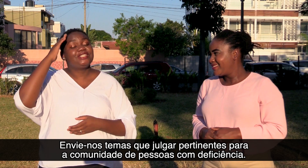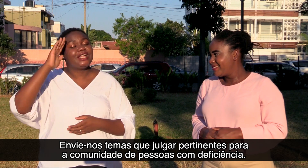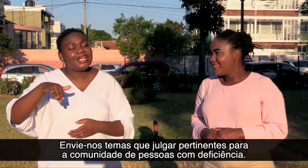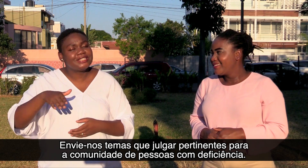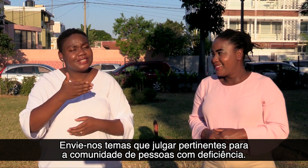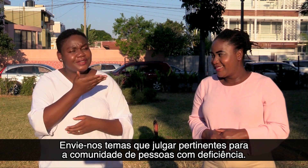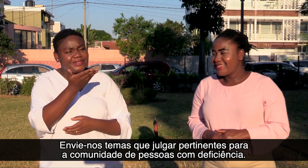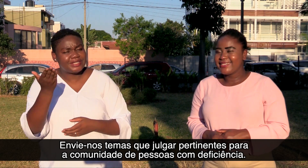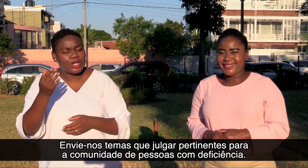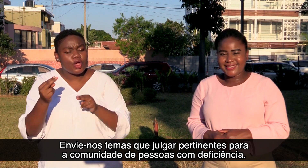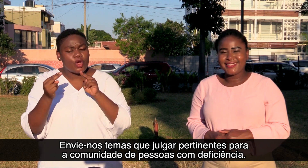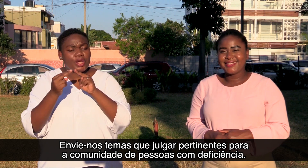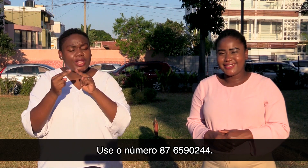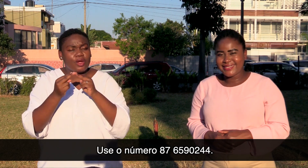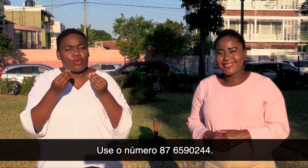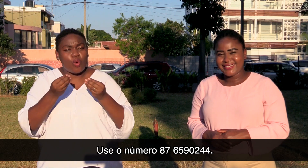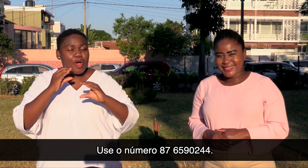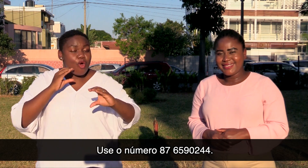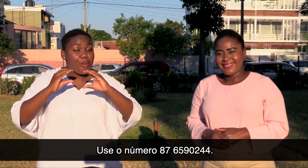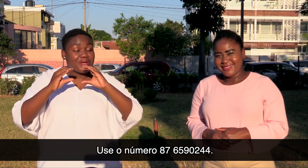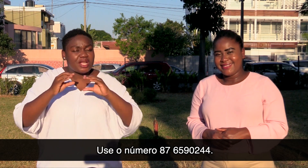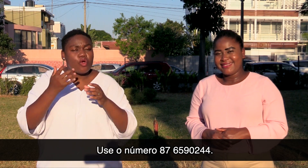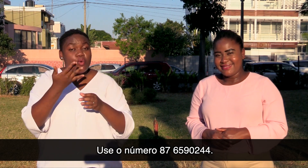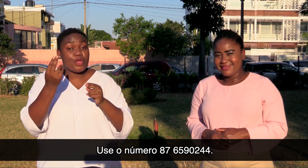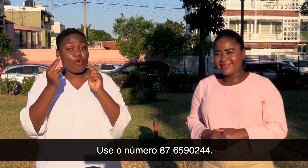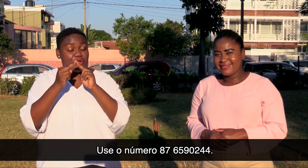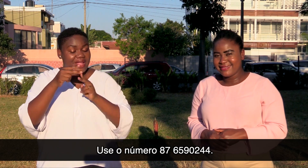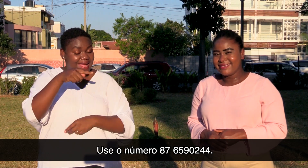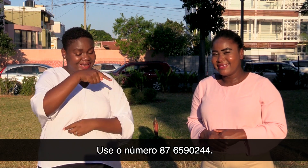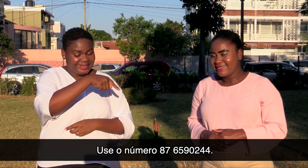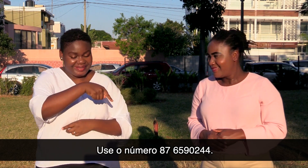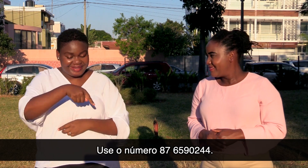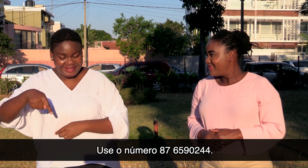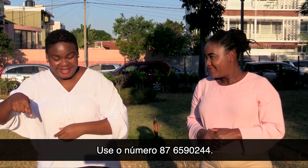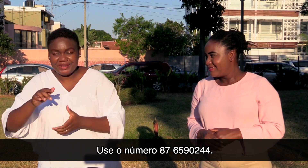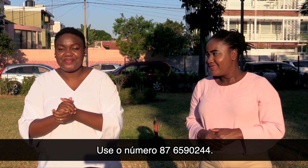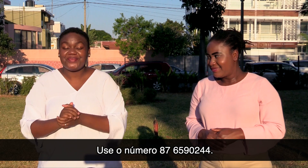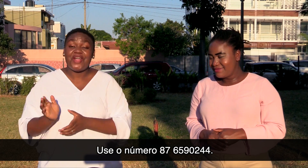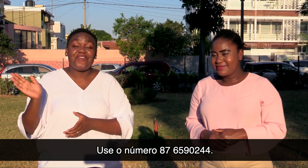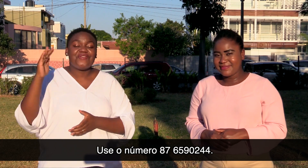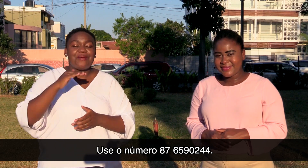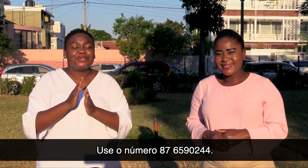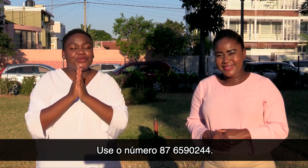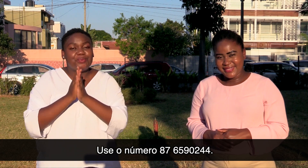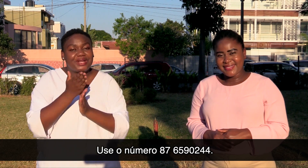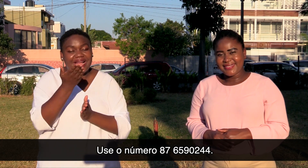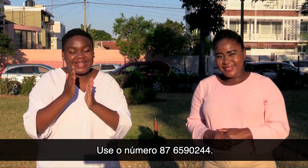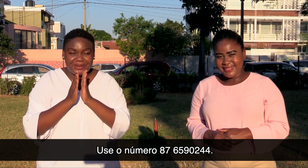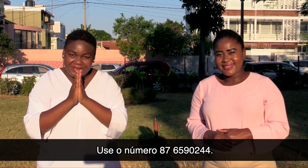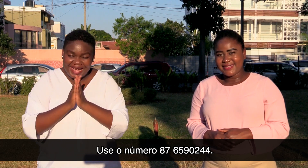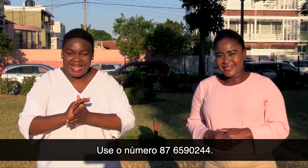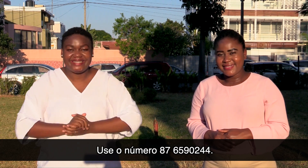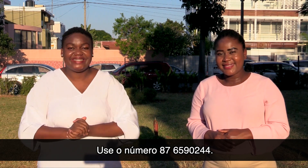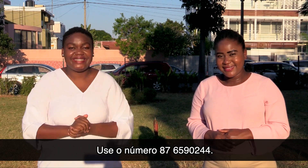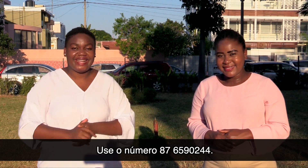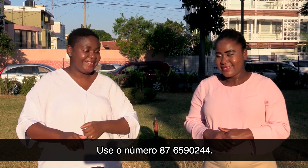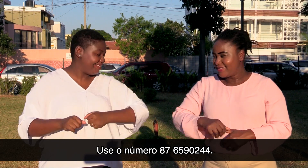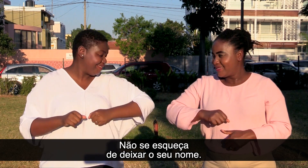nossa conta do Facebook. É só escrever TV Sur de Moçambique e deixe ficar a sua